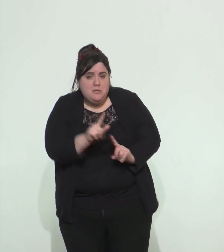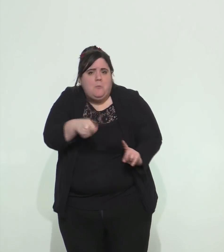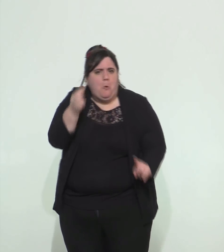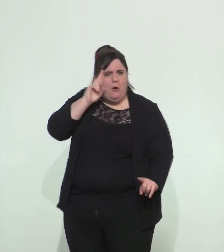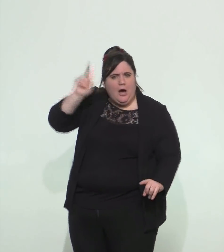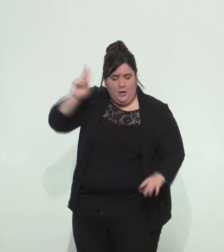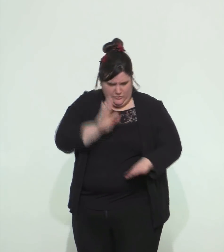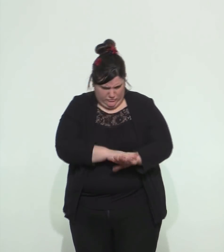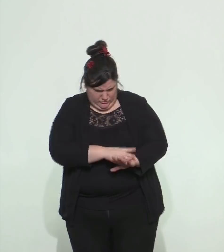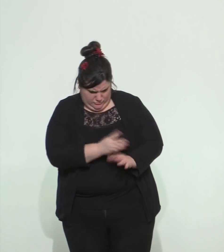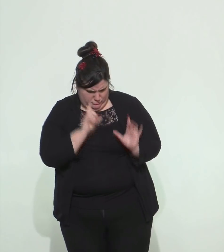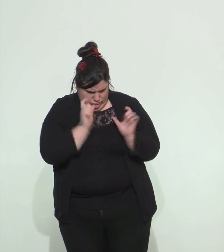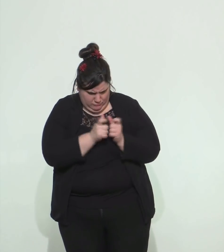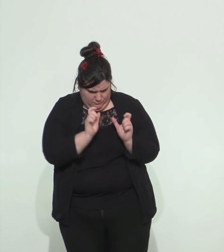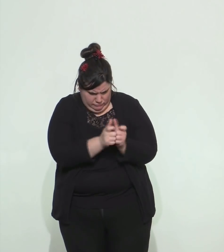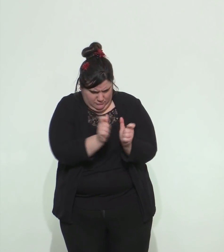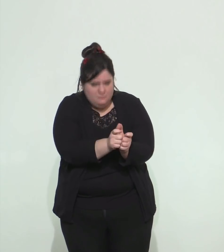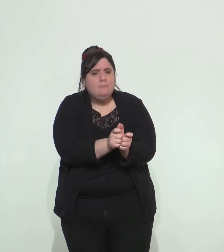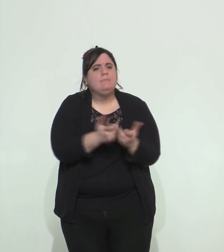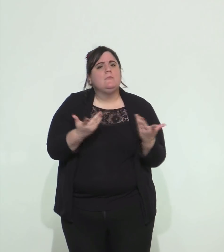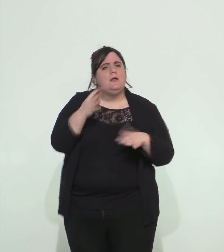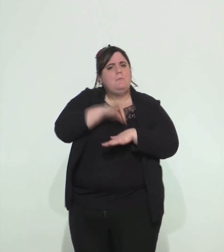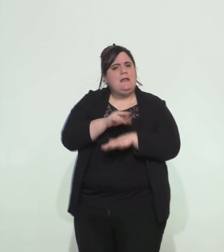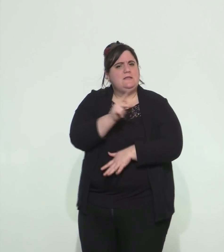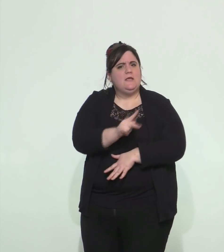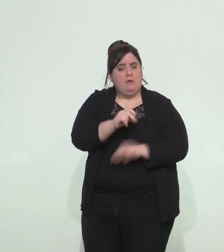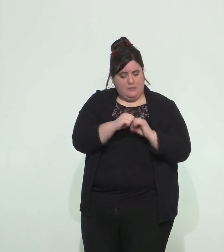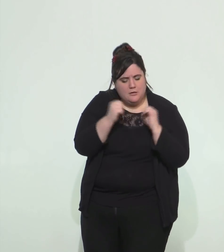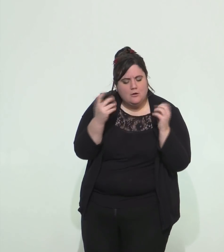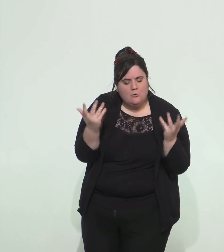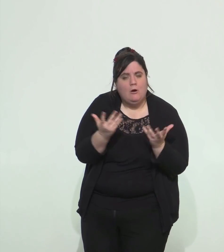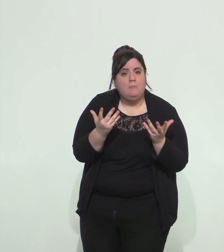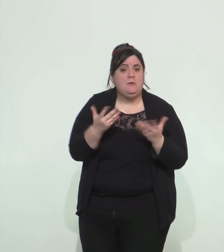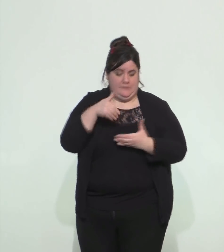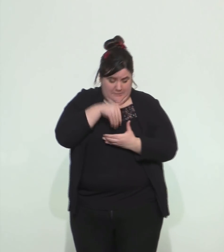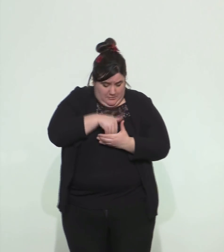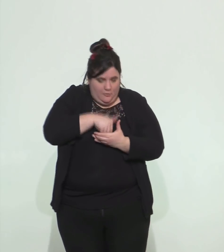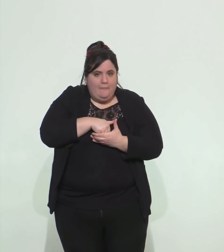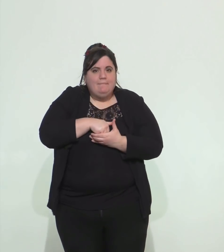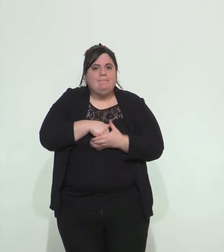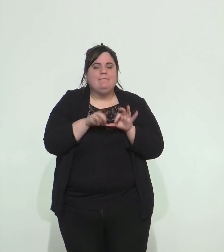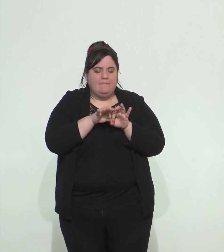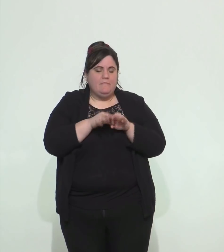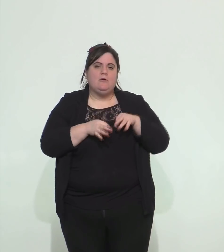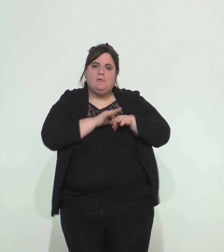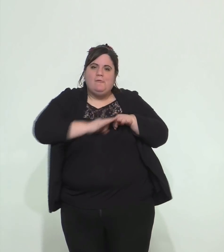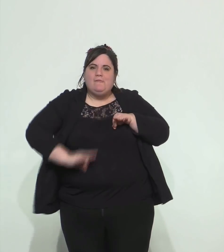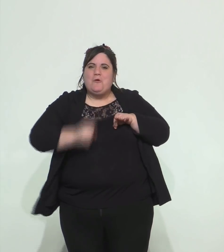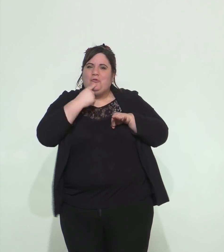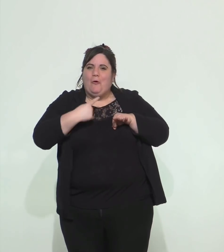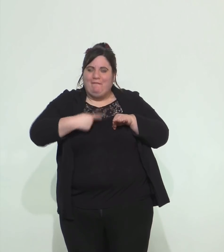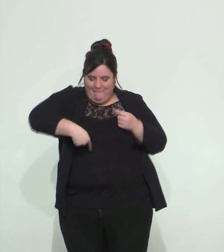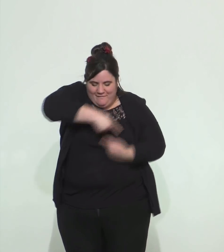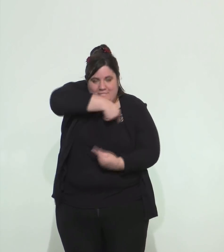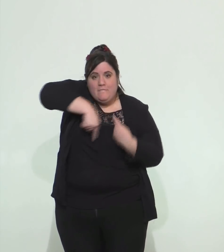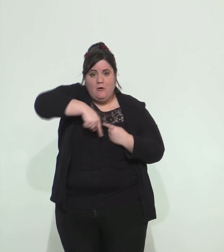C'est une inflammation, c'est une réaction de l'immunité, c'est une atteinte des vaisseaux. Donc on peut avoir une grande fatigue, de